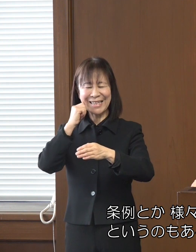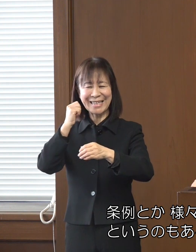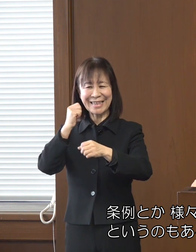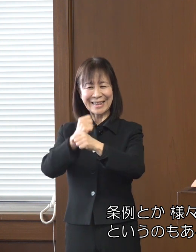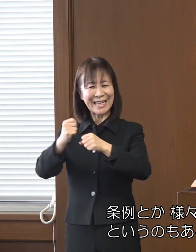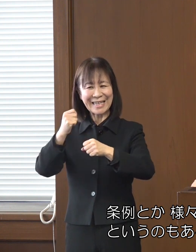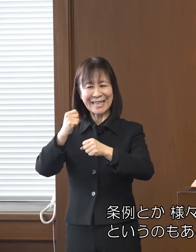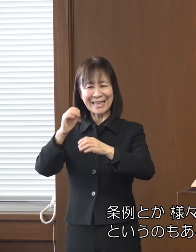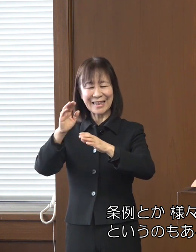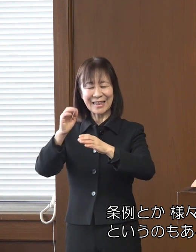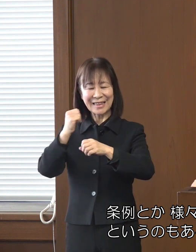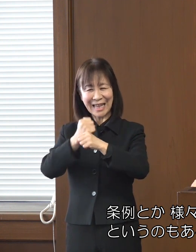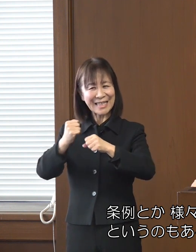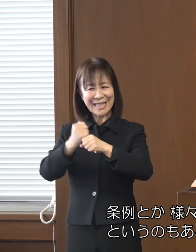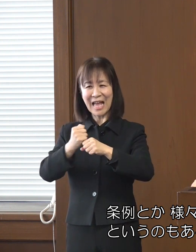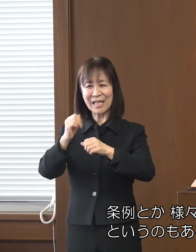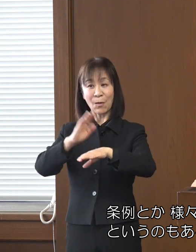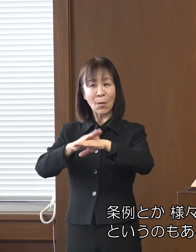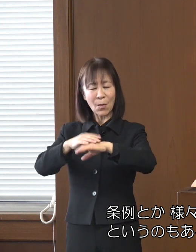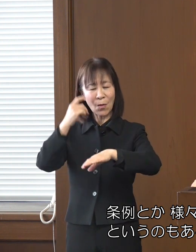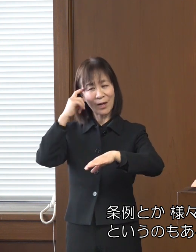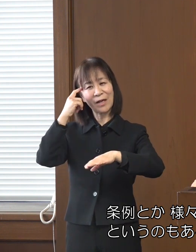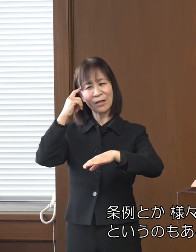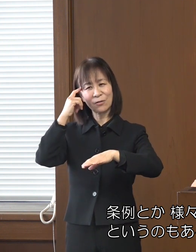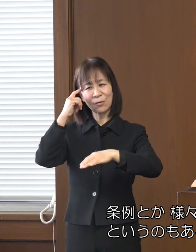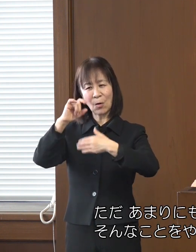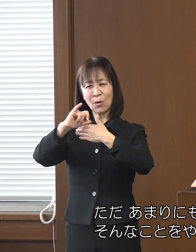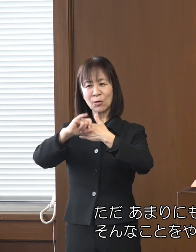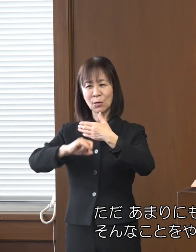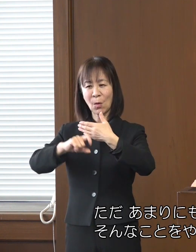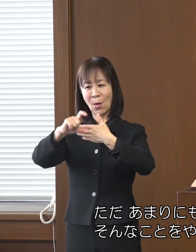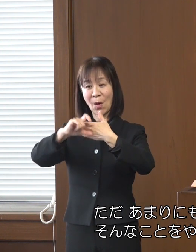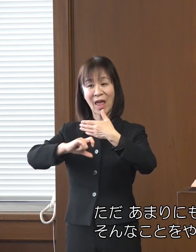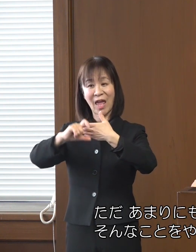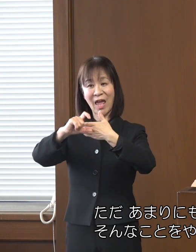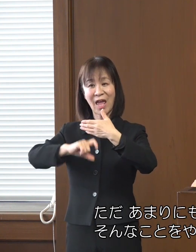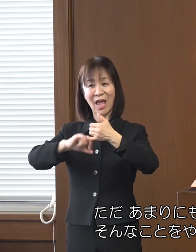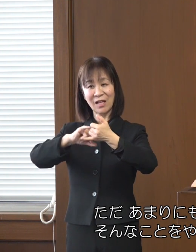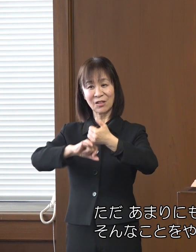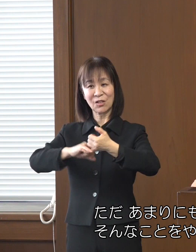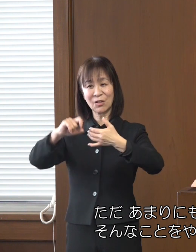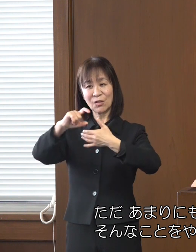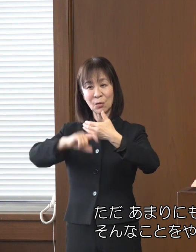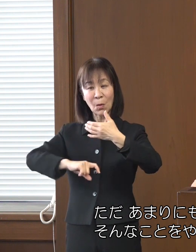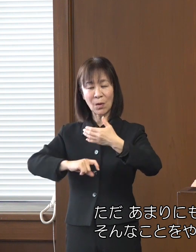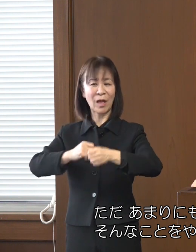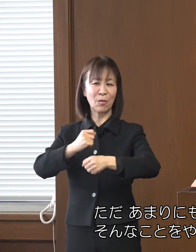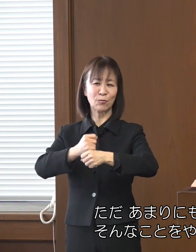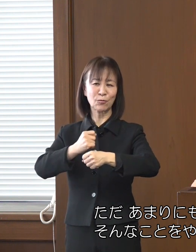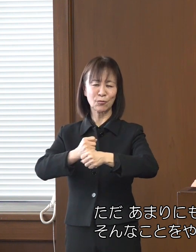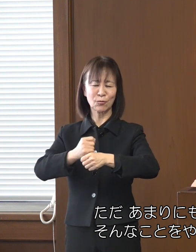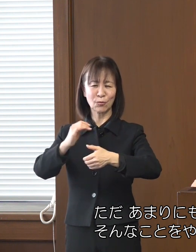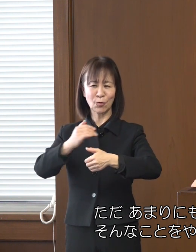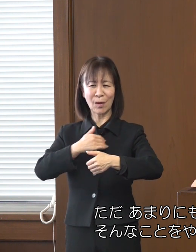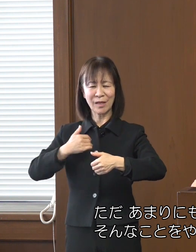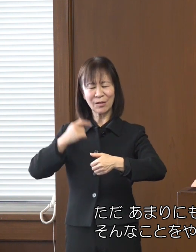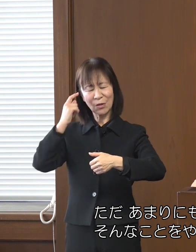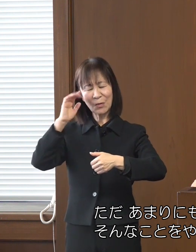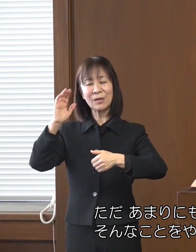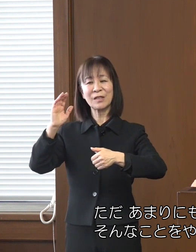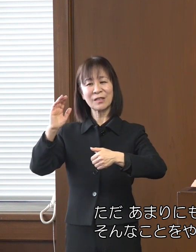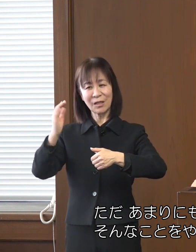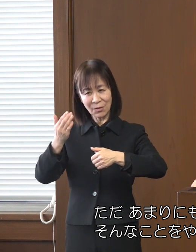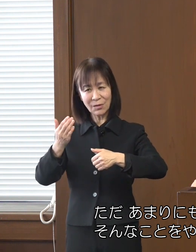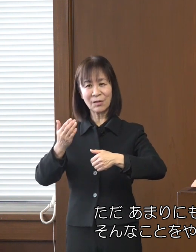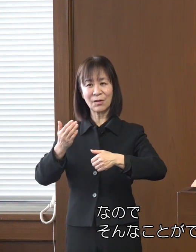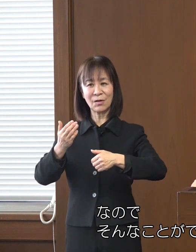ていうのもですねあるんですよ、やり方としては。ただあまりにも寂しすぎる、この人間がそんなことをやっていくっていうことに